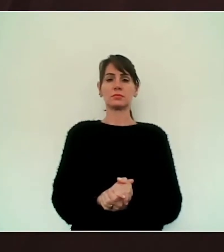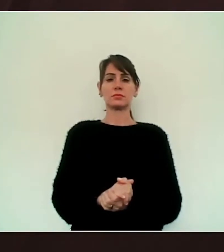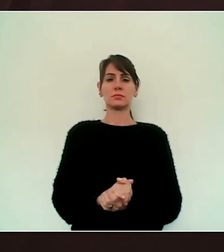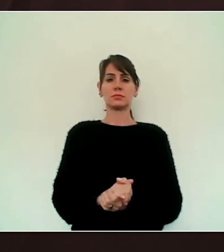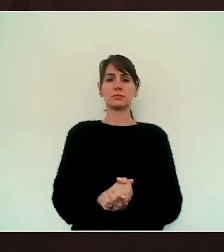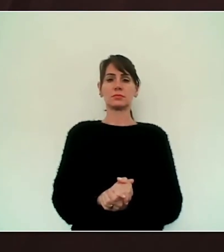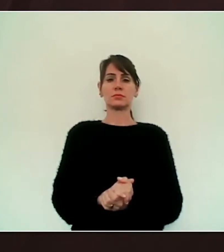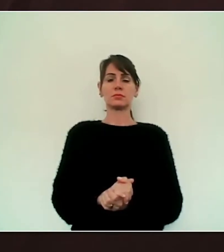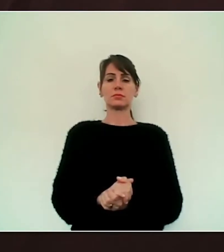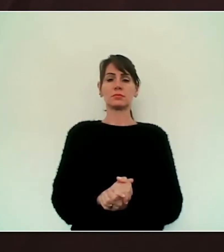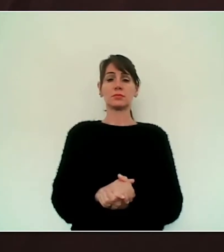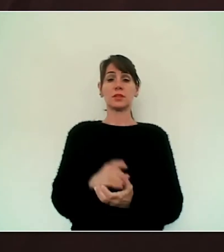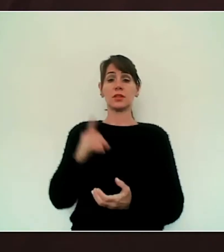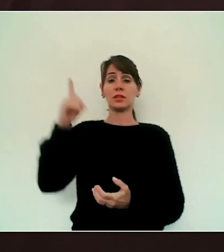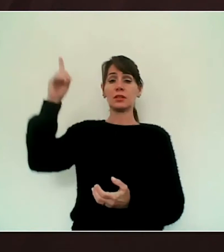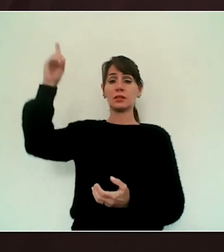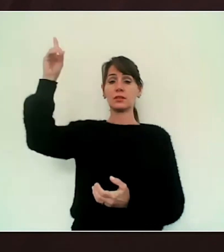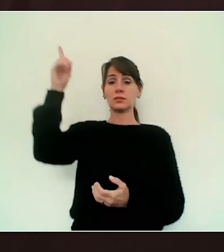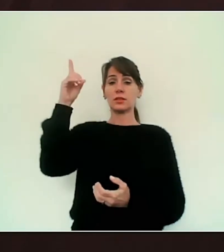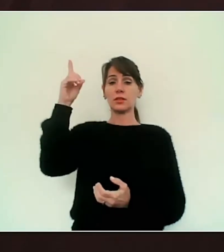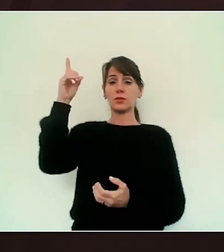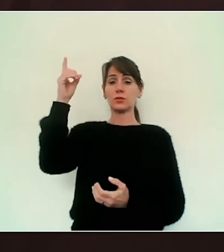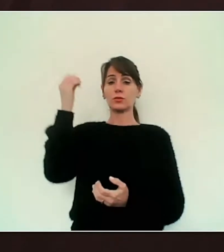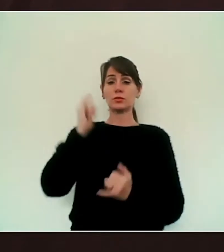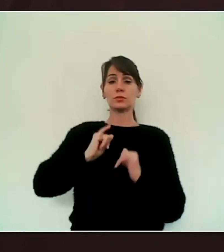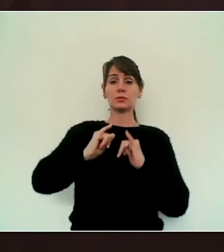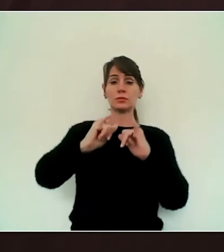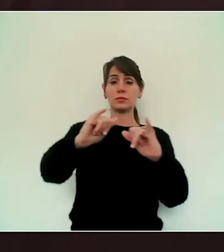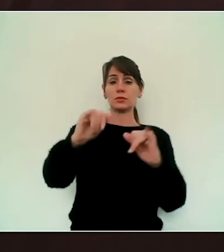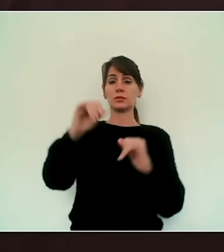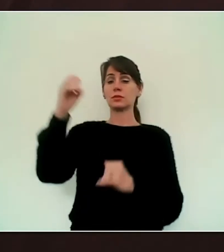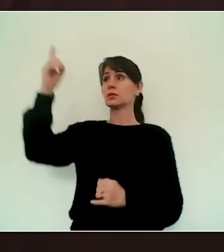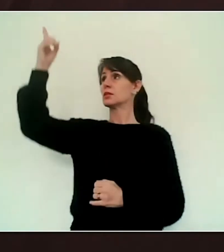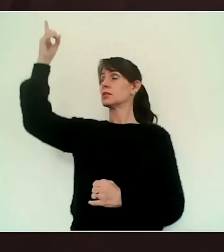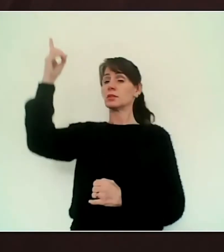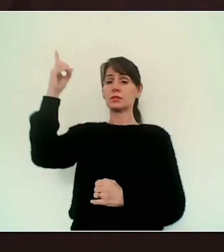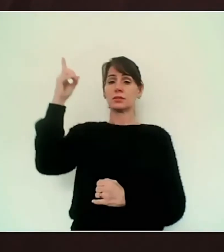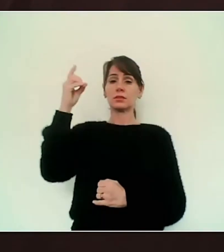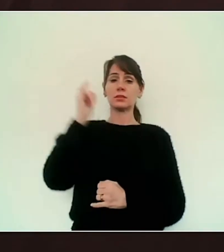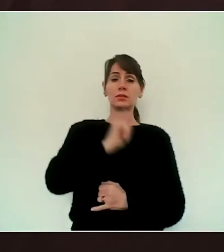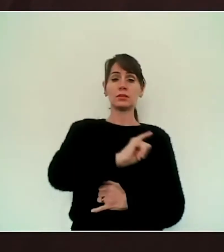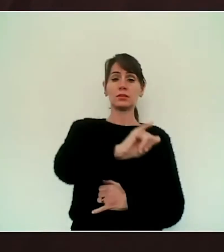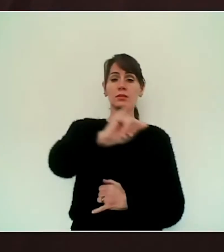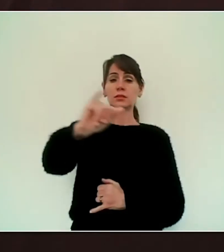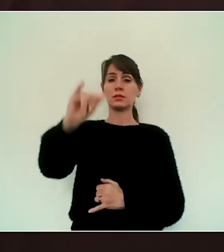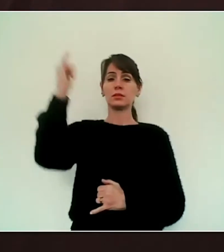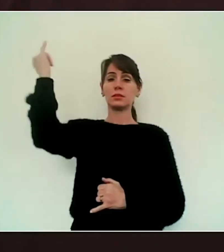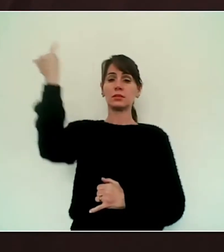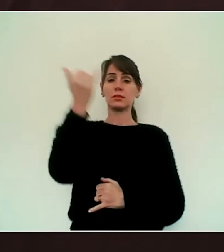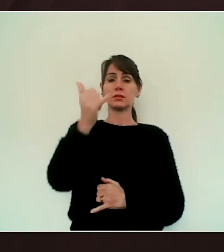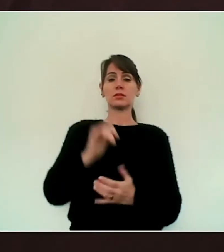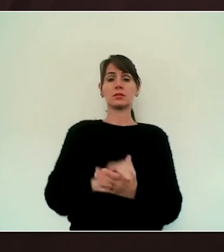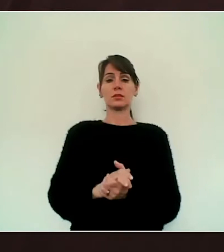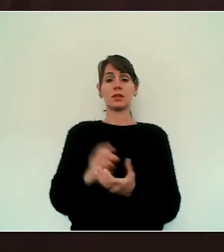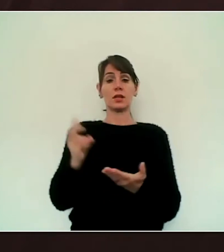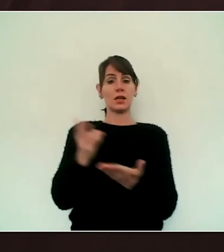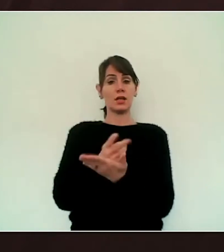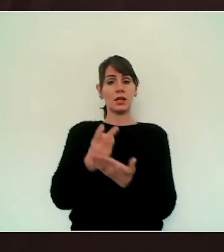Deus está revelando todas essas coisas, irmãos, para a gente não cair nos mesmos erros. Vamos conservar